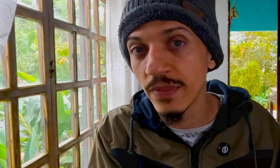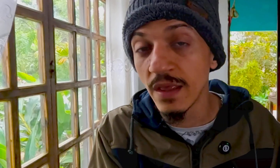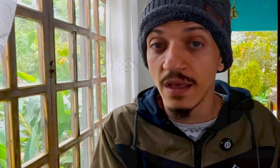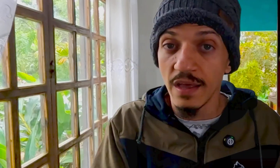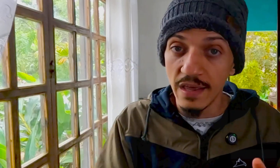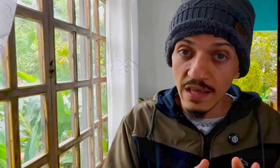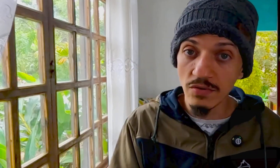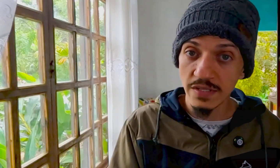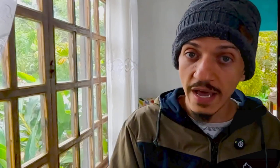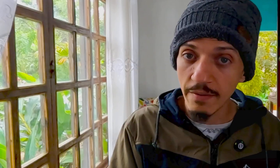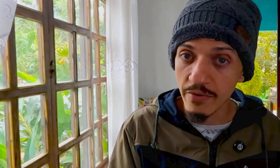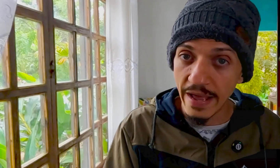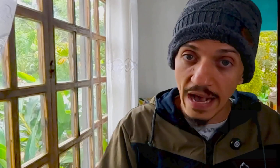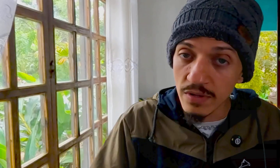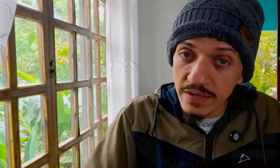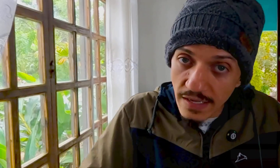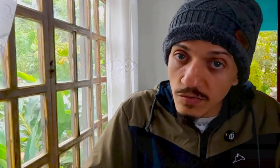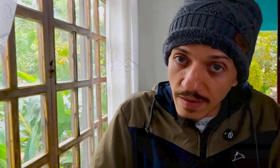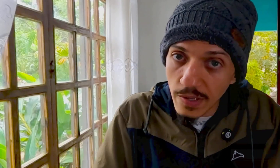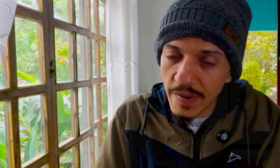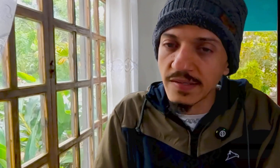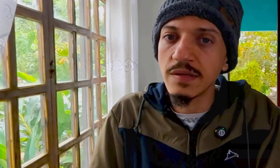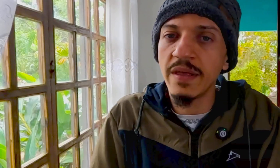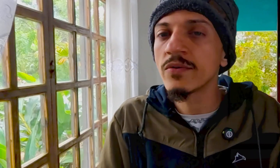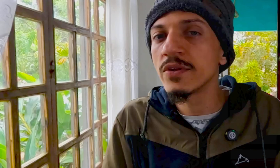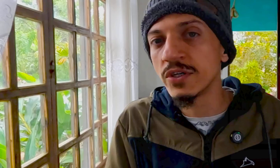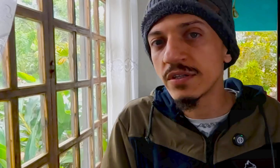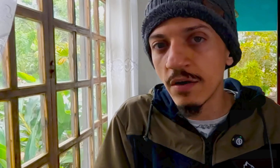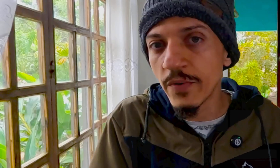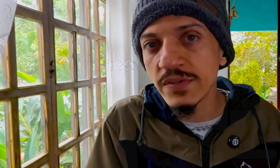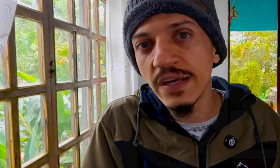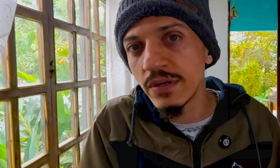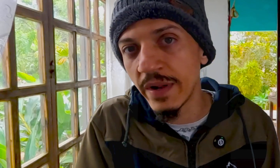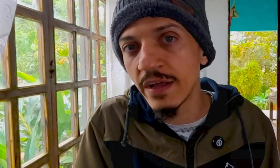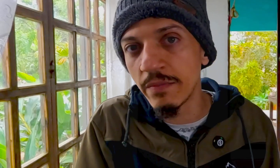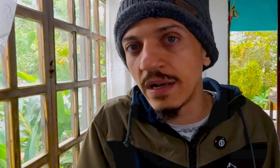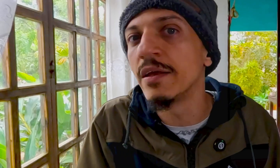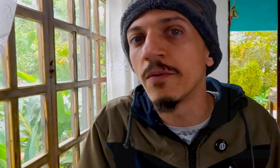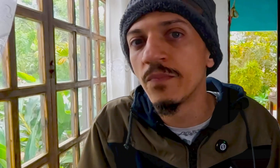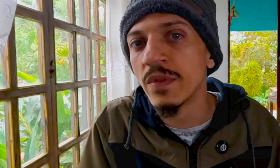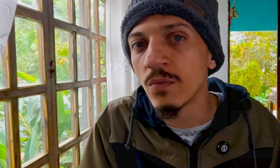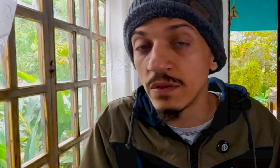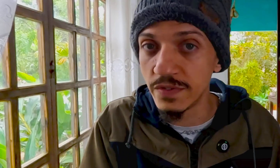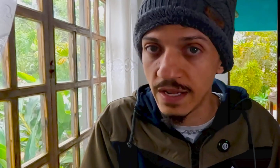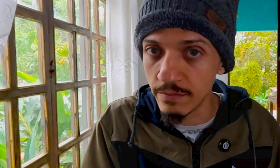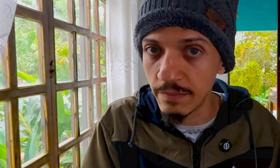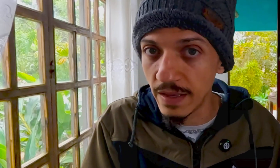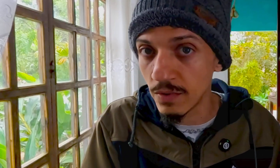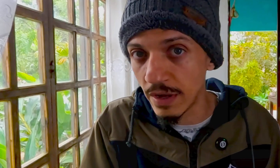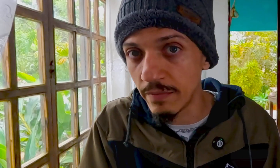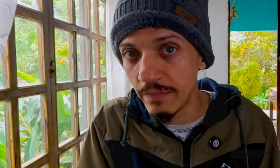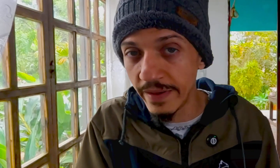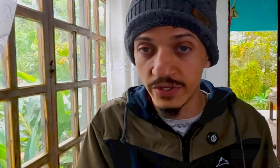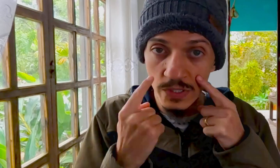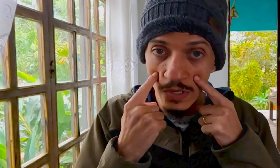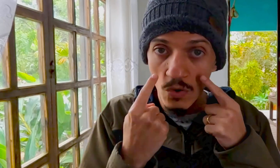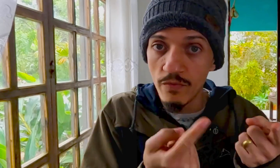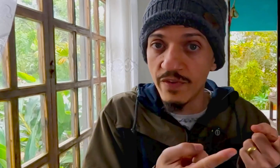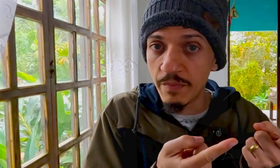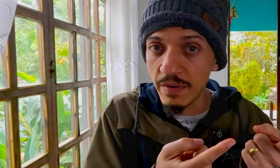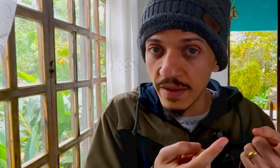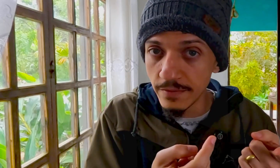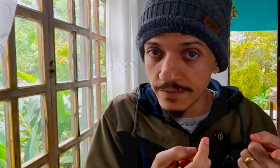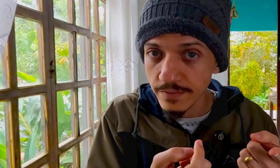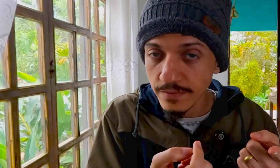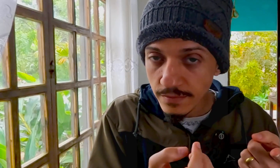passo. E no cérebro acontece um passo a passo também quando a gente está no processo de aprender uma língua. Quando você era um bebê, quando eu era bebê, a gente